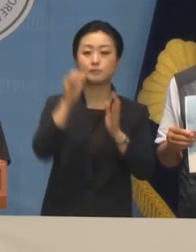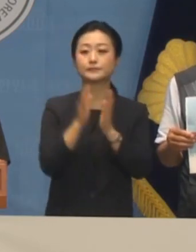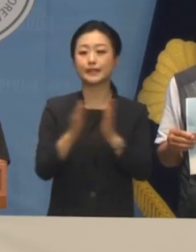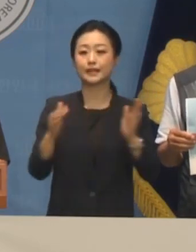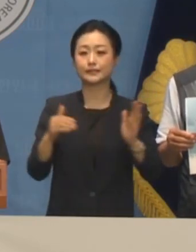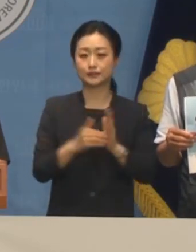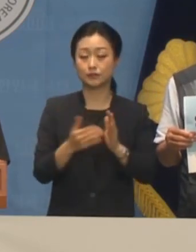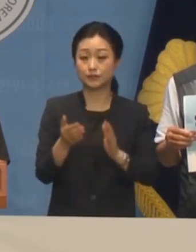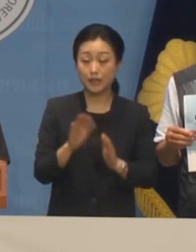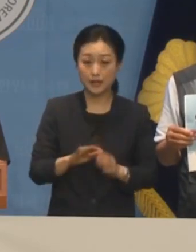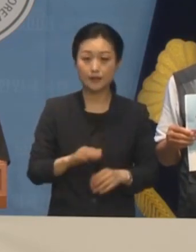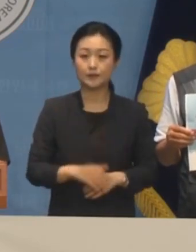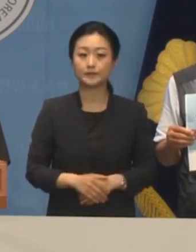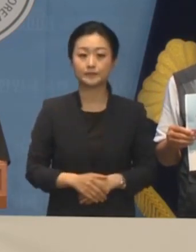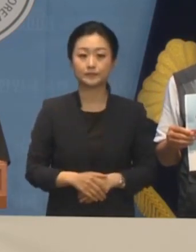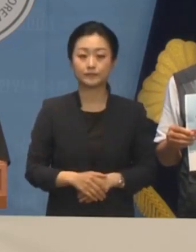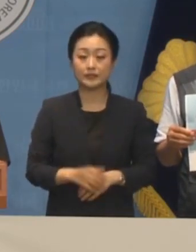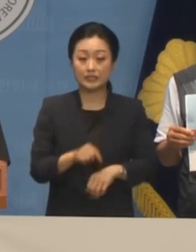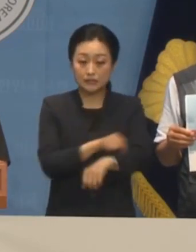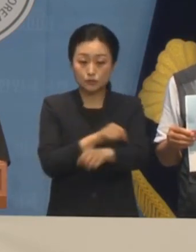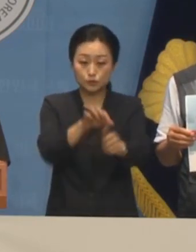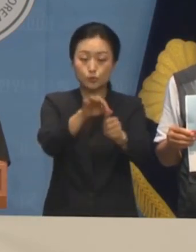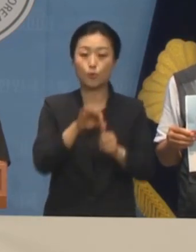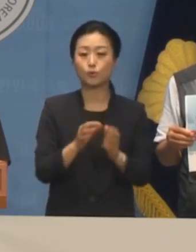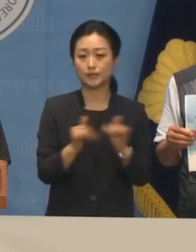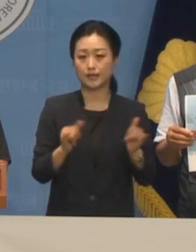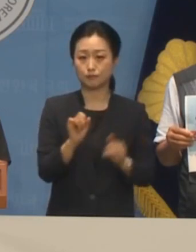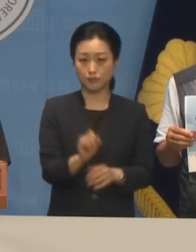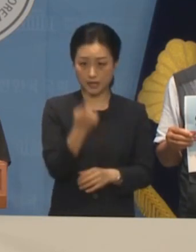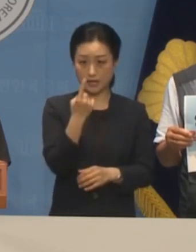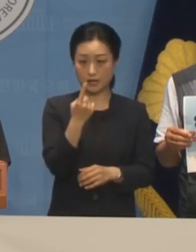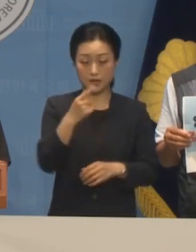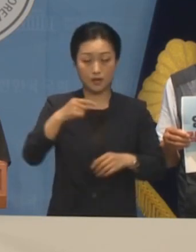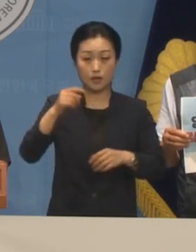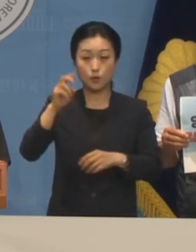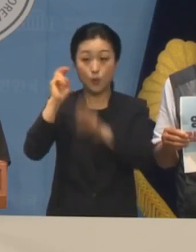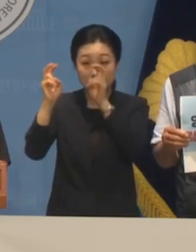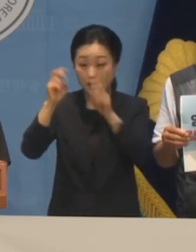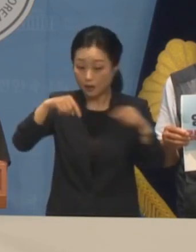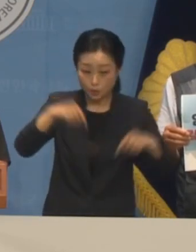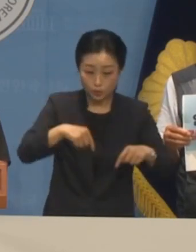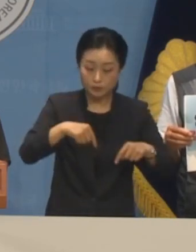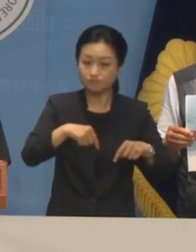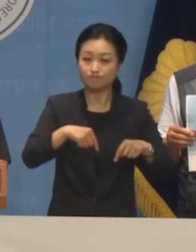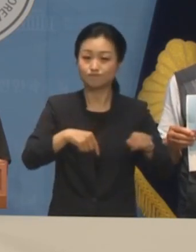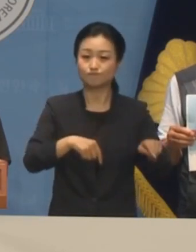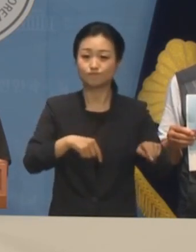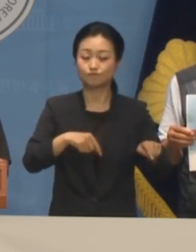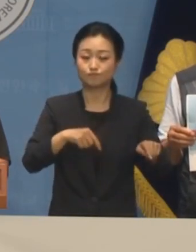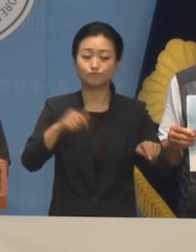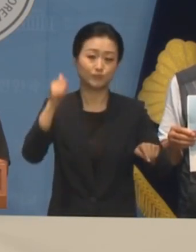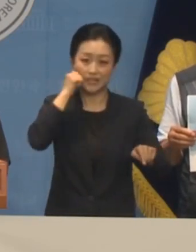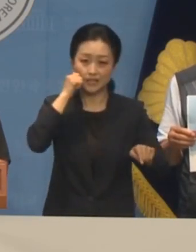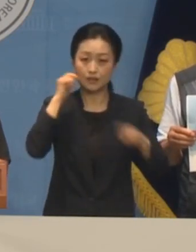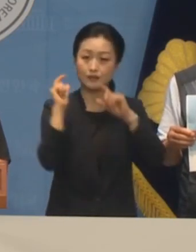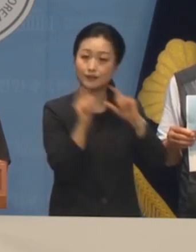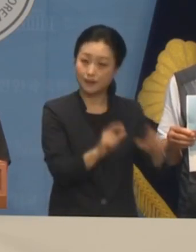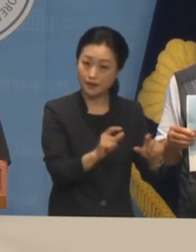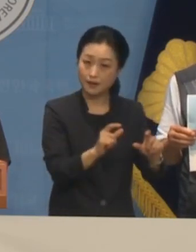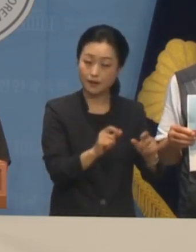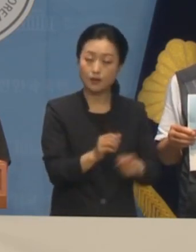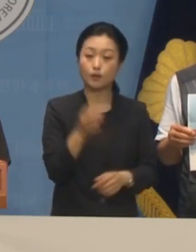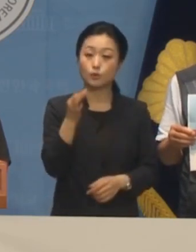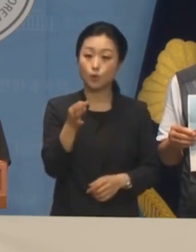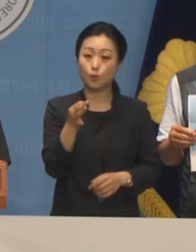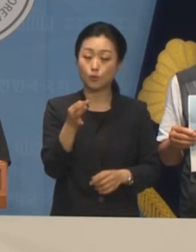무고한 동자가 특수고용 노동자라는 이유로 교섭할 이유가 없다고 합니다 화물노동자의 운과